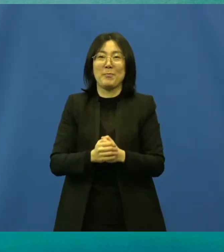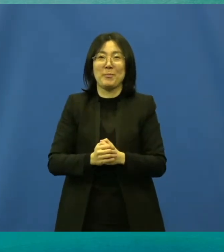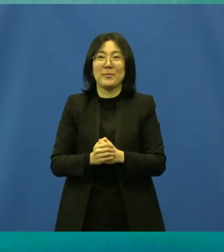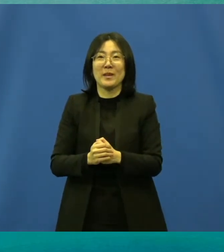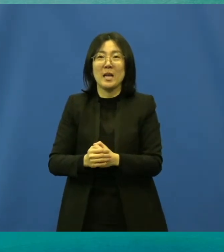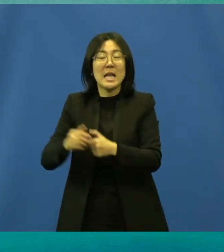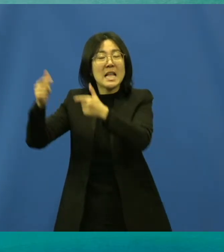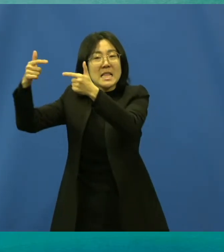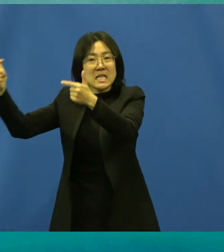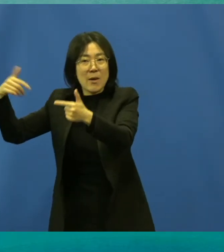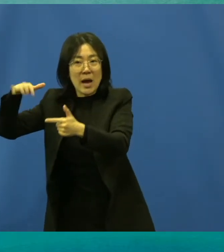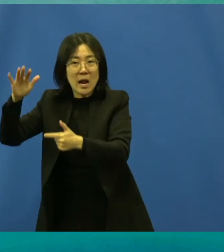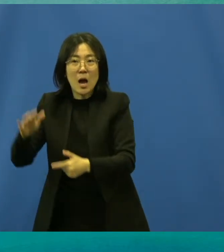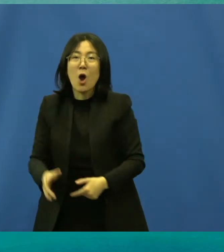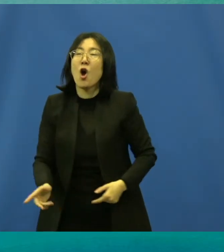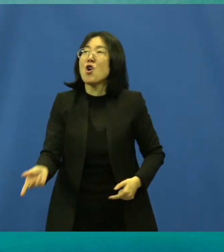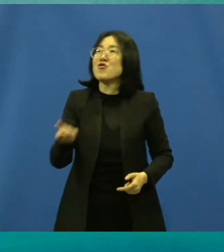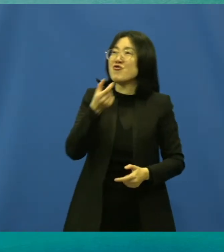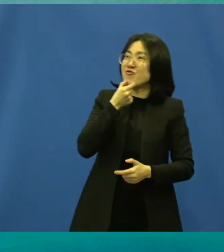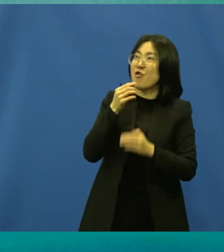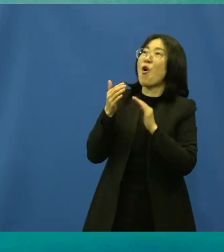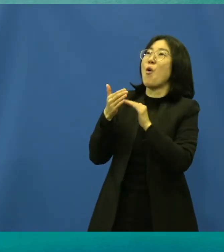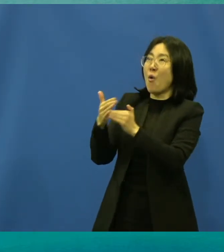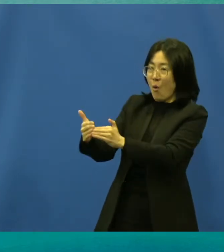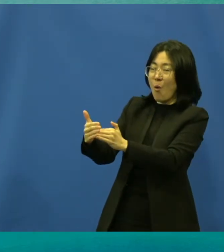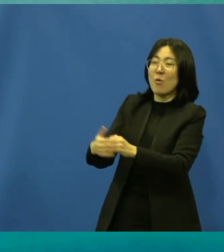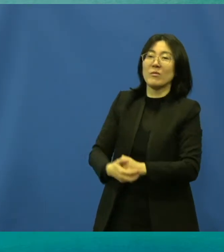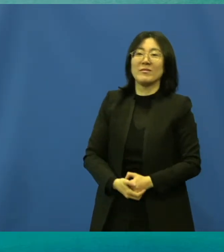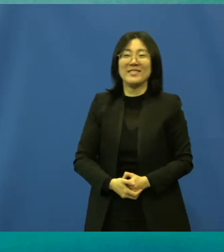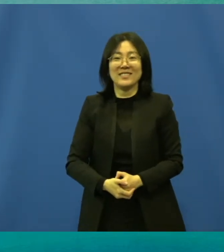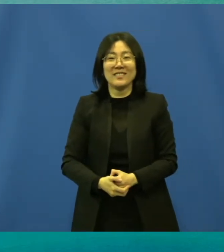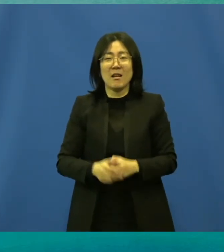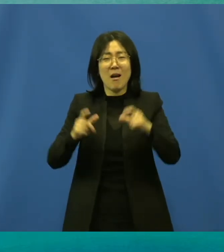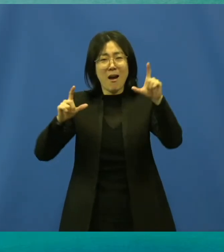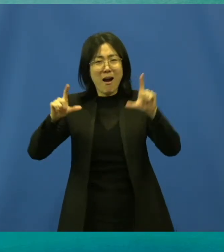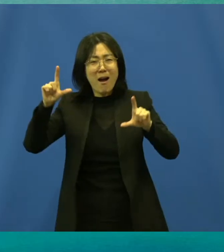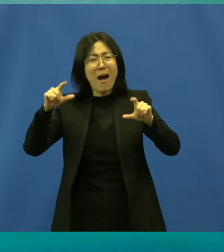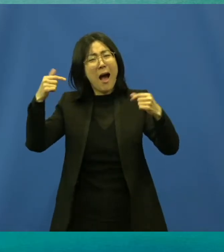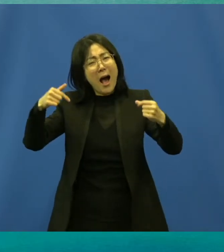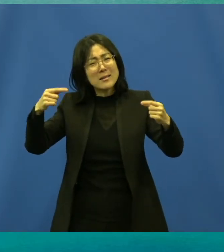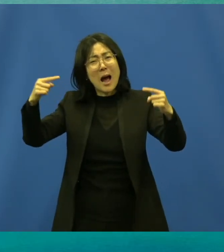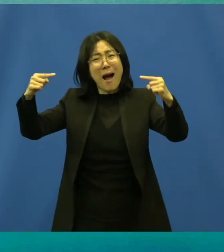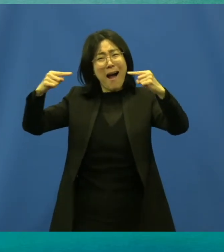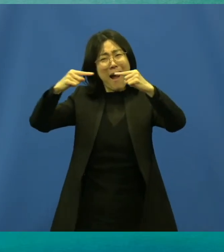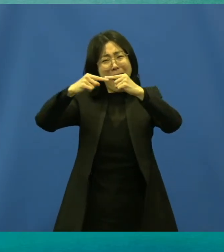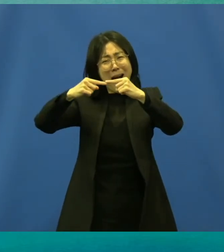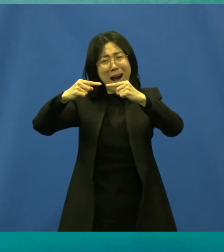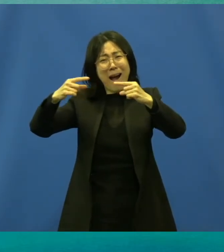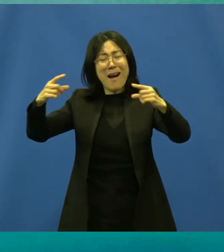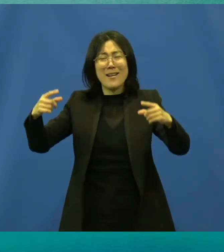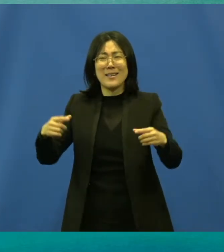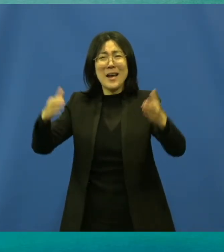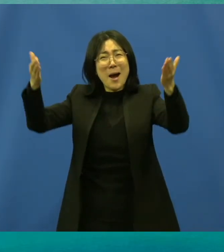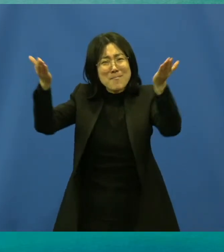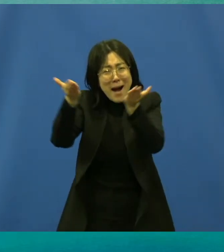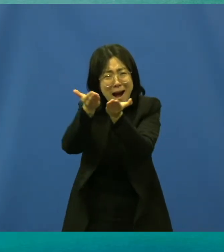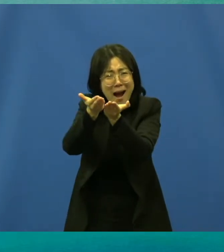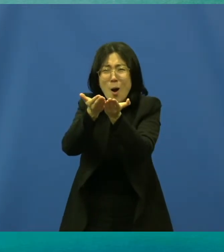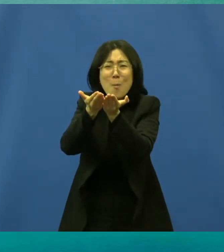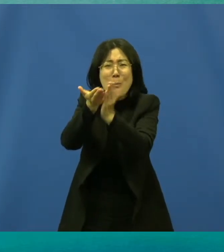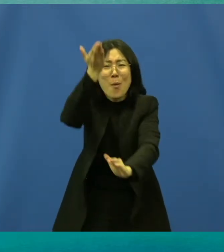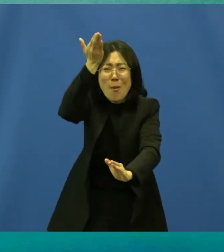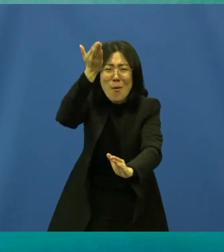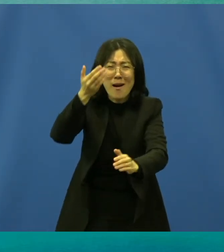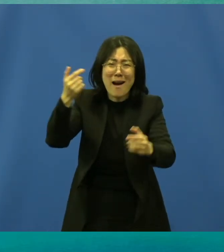요나는 자기의 길을 갑니다. 자기의 목소리를 높이는 거예요. 그래서 늘 어거졌어요. 다른 것을 바라본 거죠.